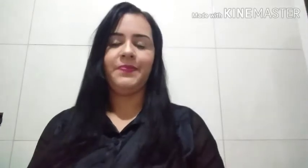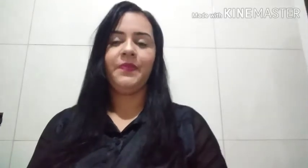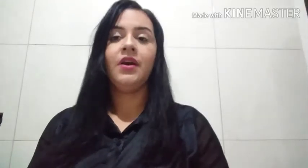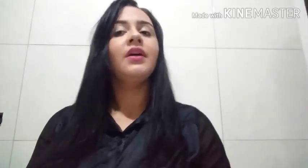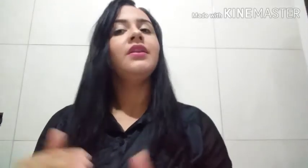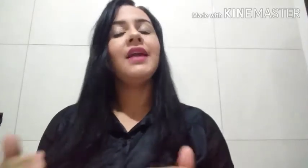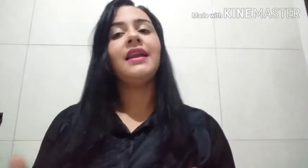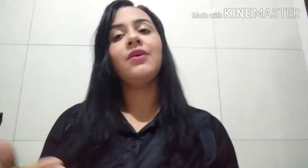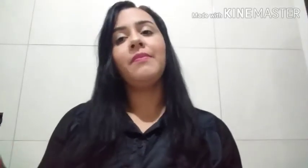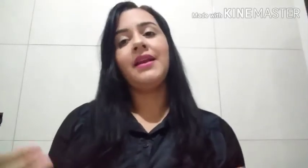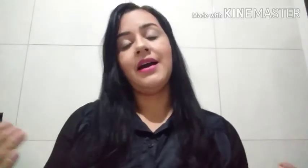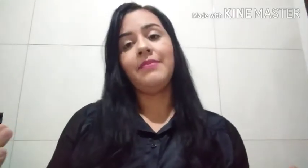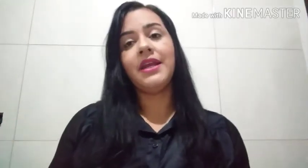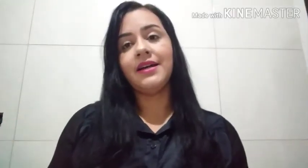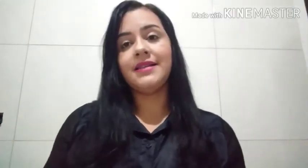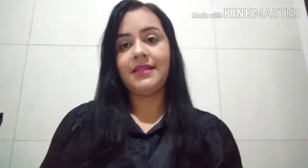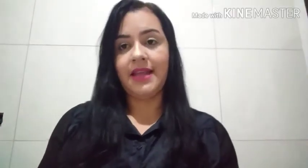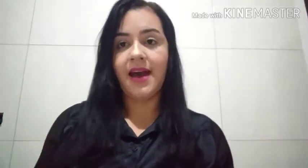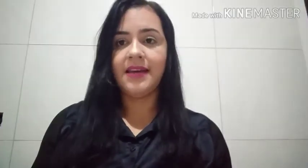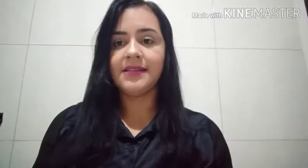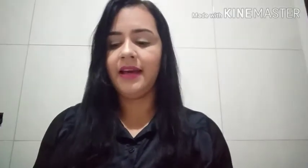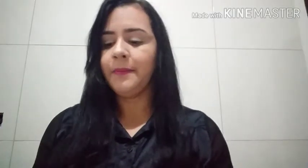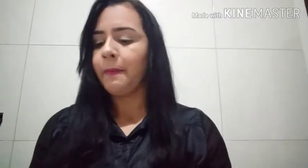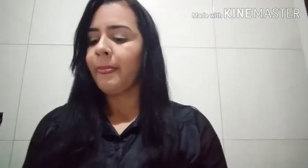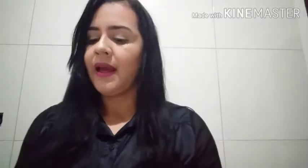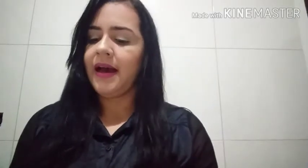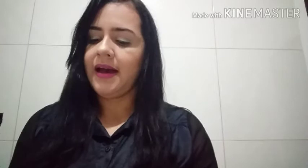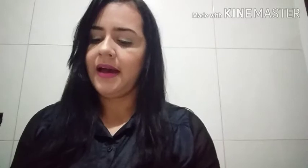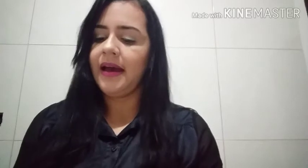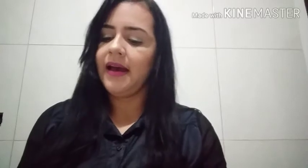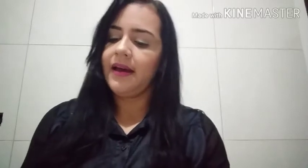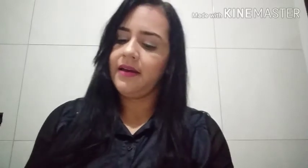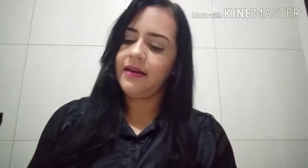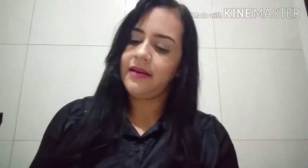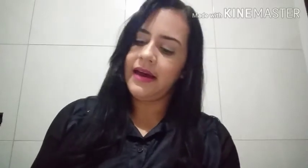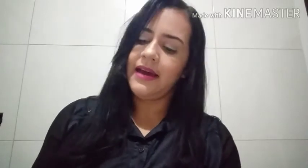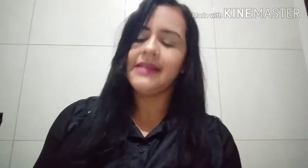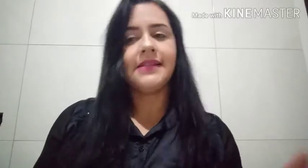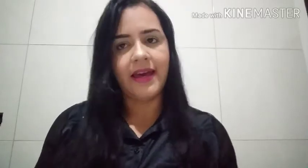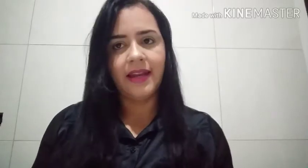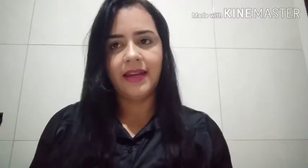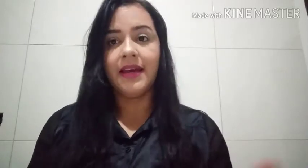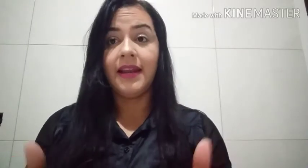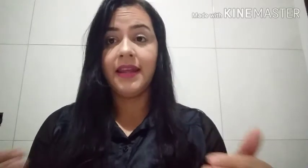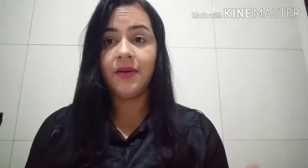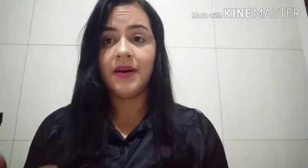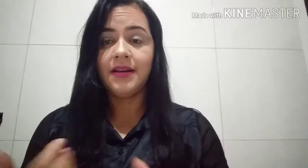Na língua americana de sinais, né? ASL, né, que é a língua de